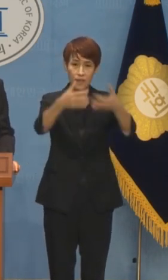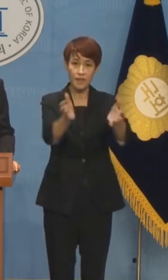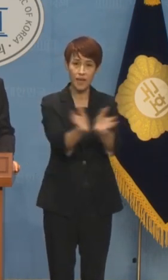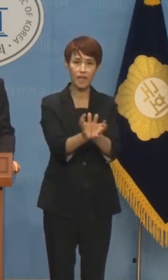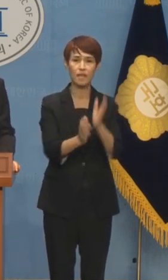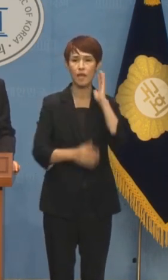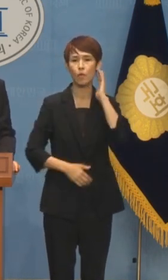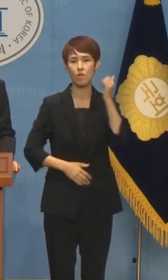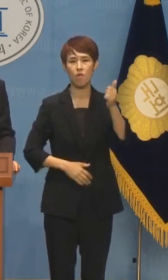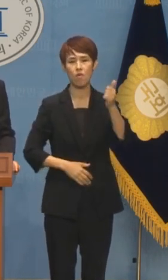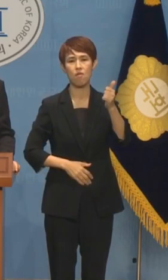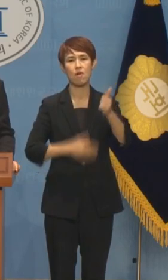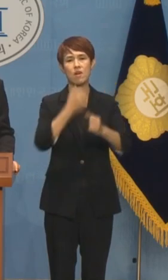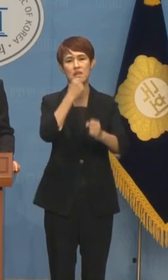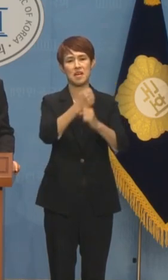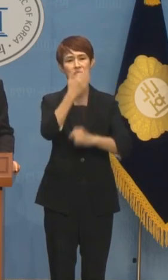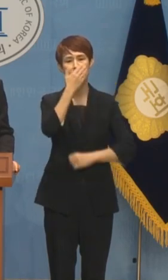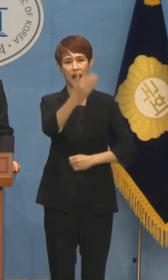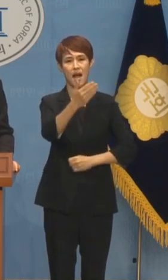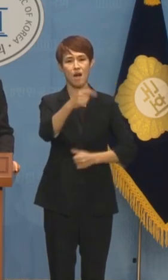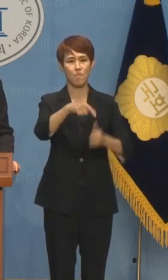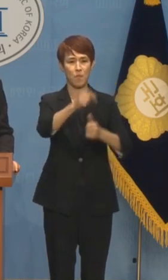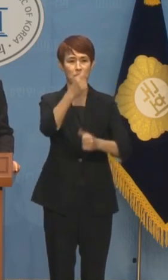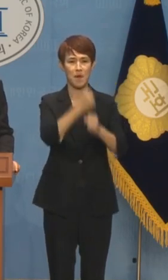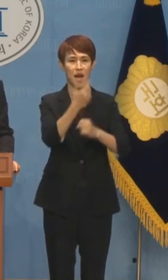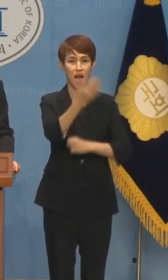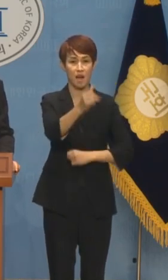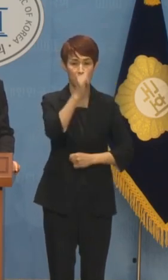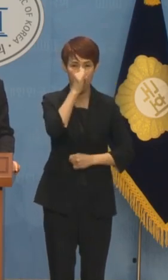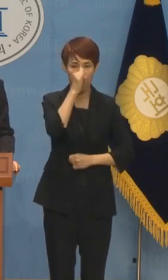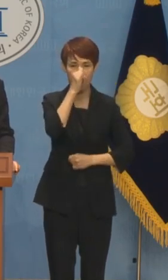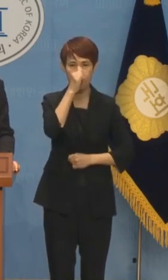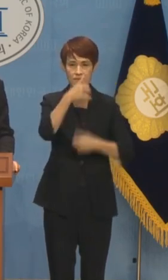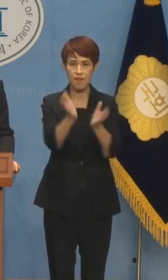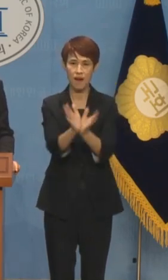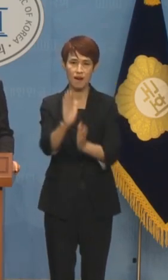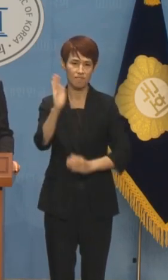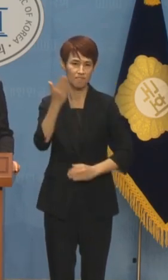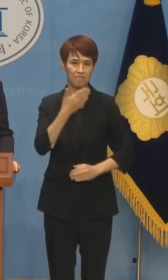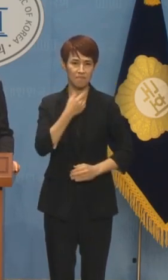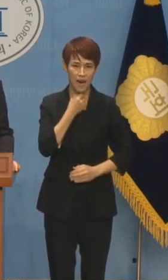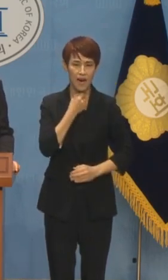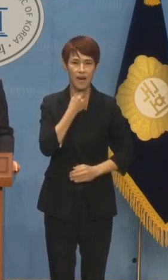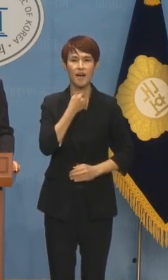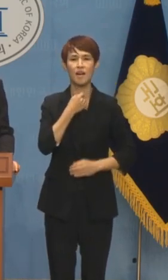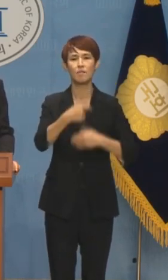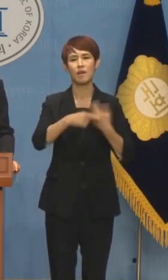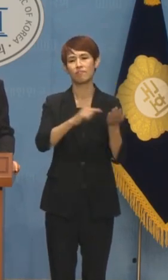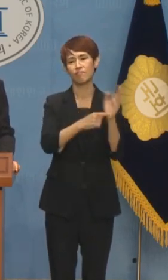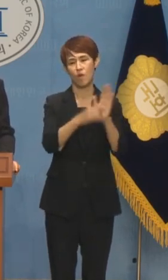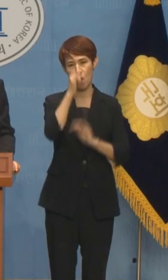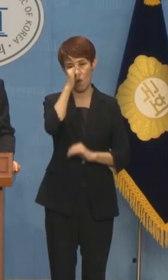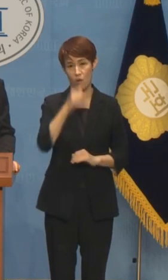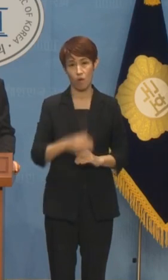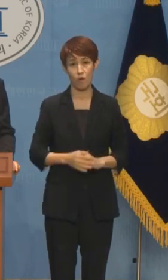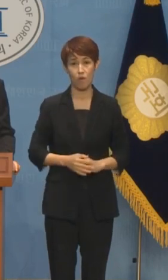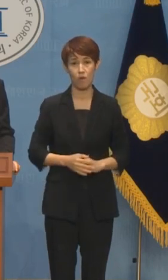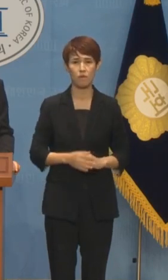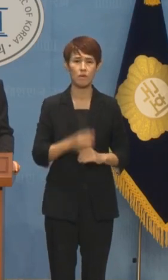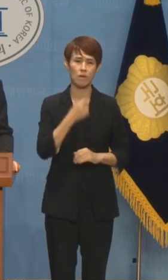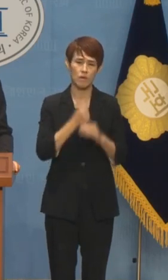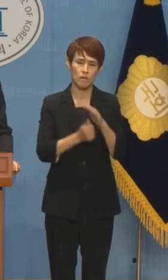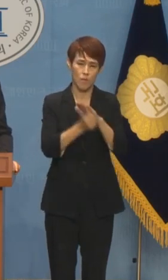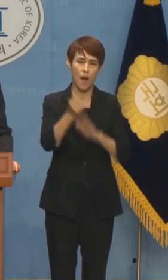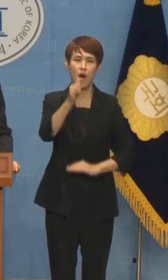있는 수권정당으로 다시 태어나게 만들겠다는 강력한 의지가 드러납니다. 우리에게 소망이 있습니다.